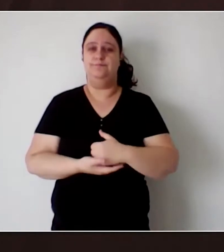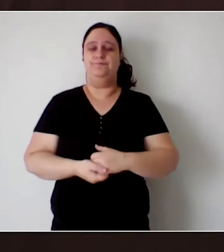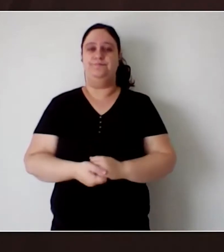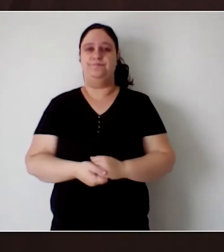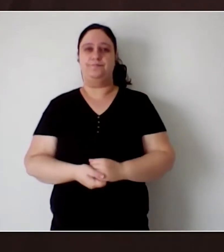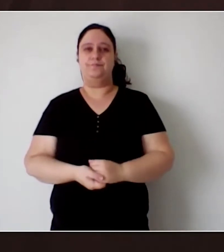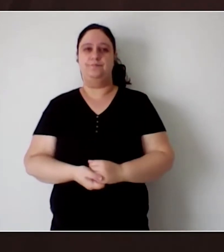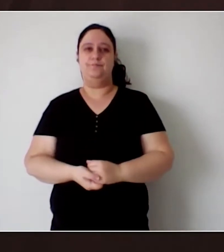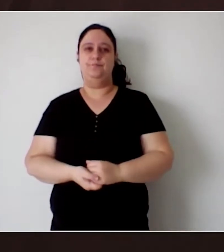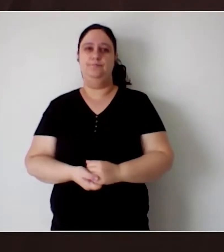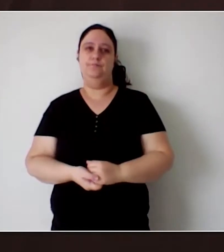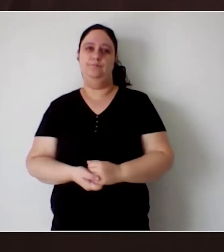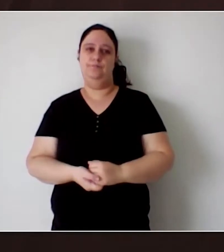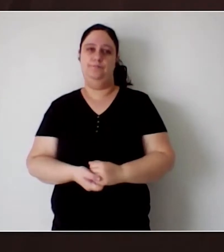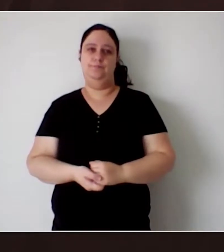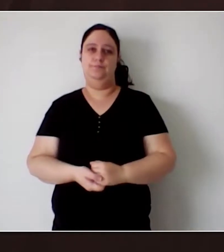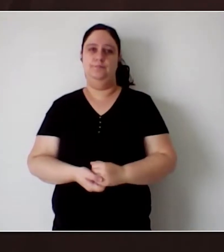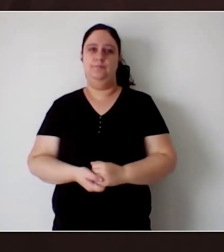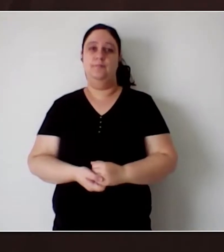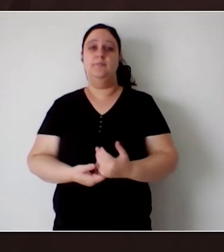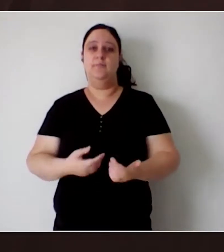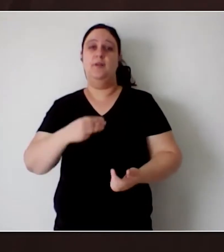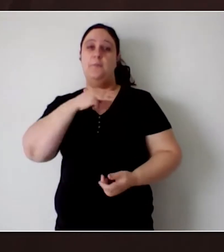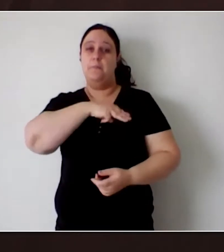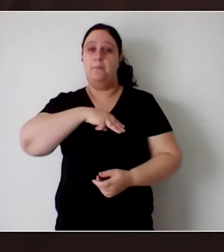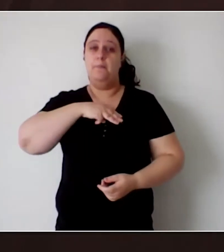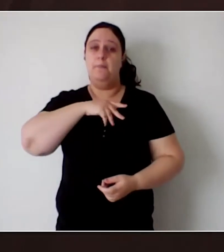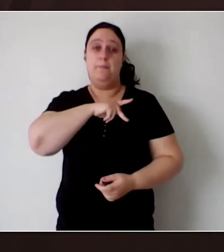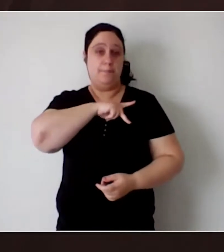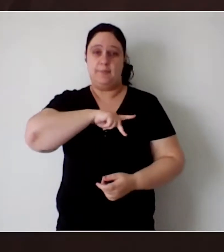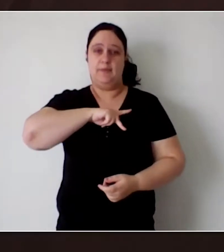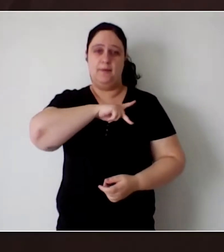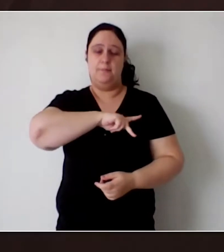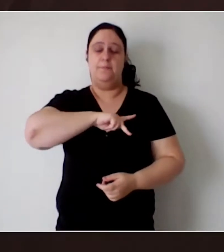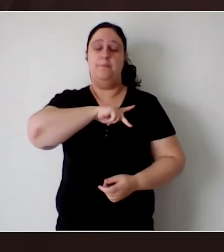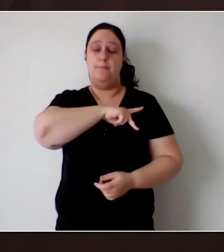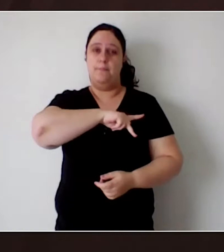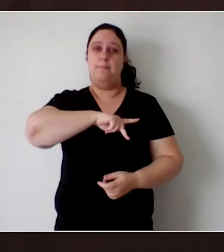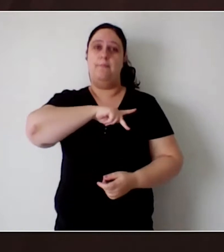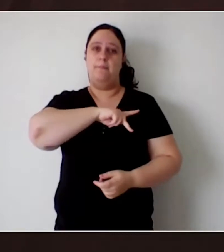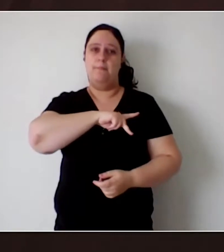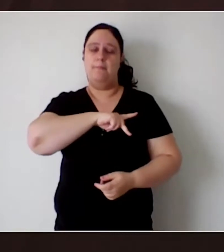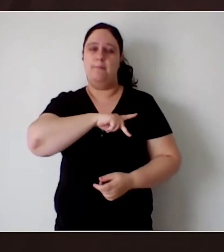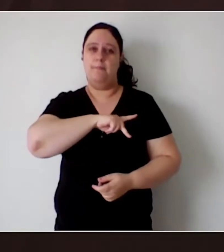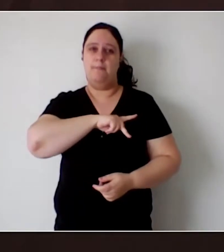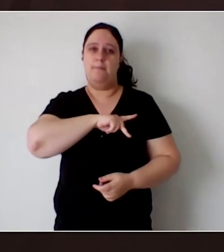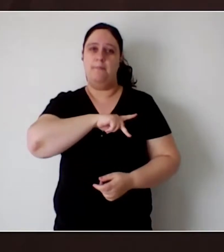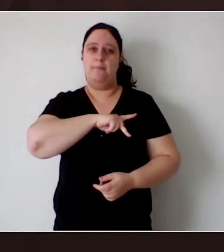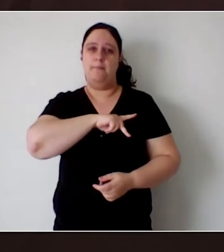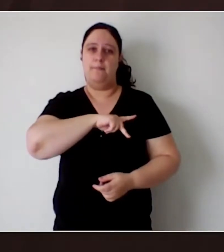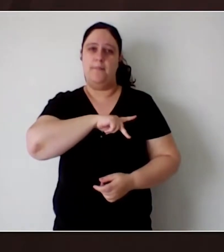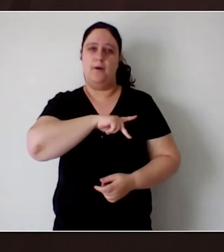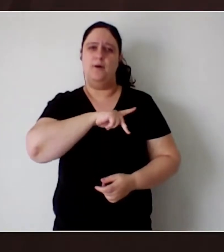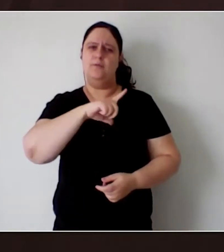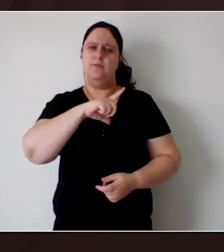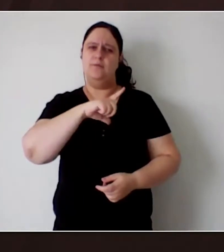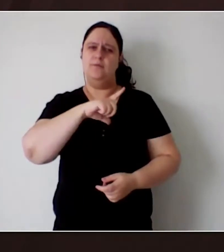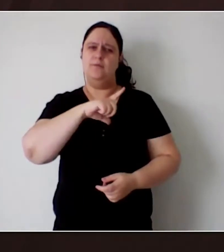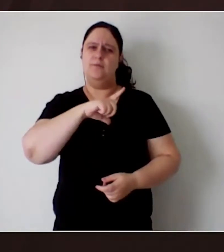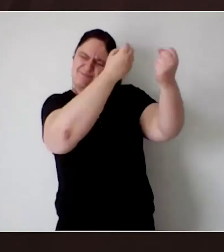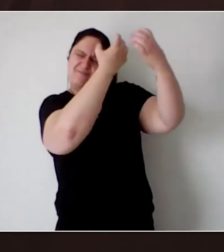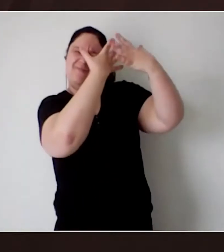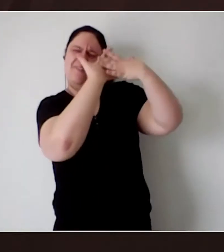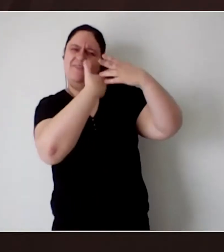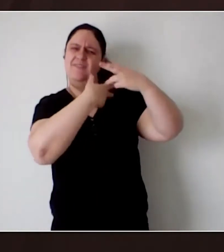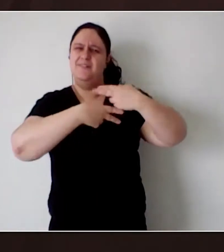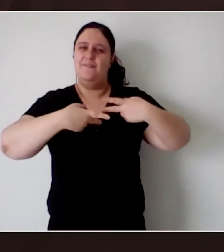o principal receptor, né, dessas grandiosas revelações. Tanto é que Deus colocou um espinho